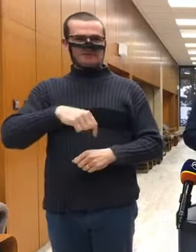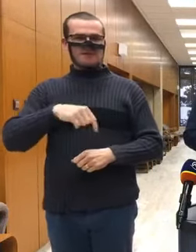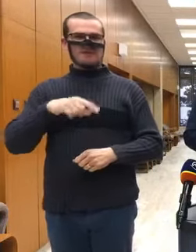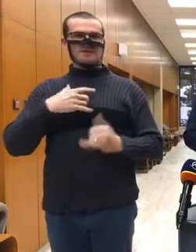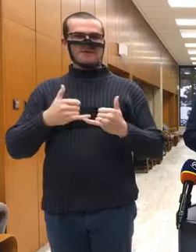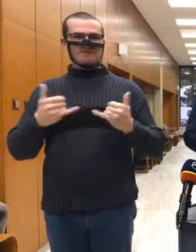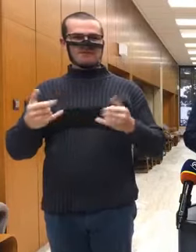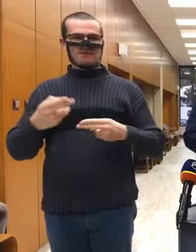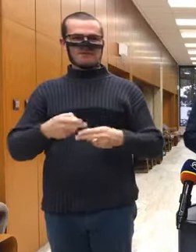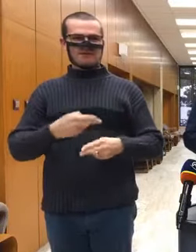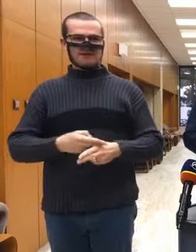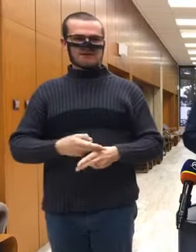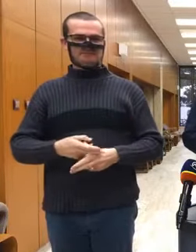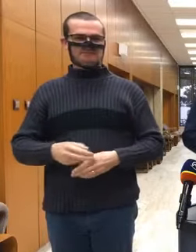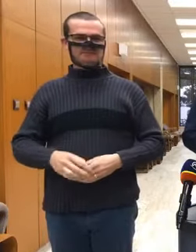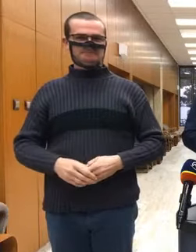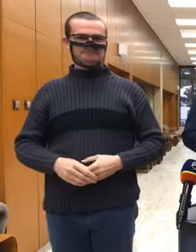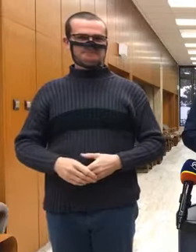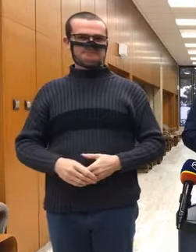vývoj v krajine.